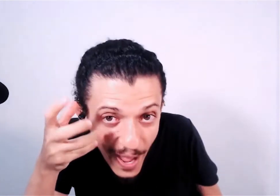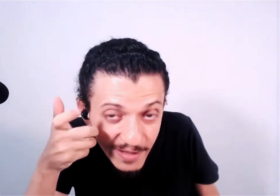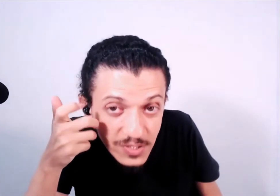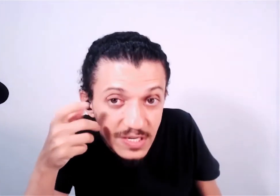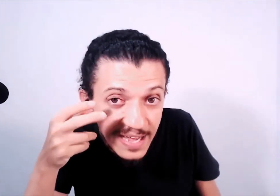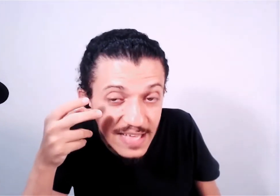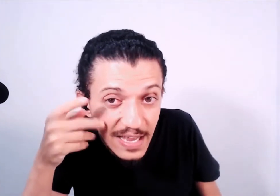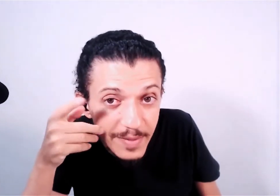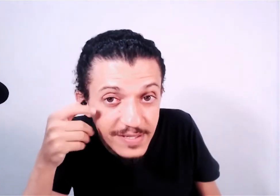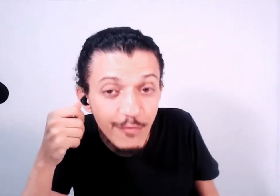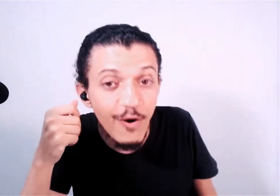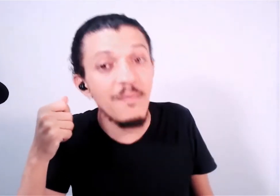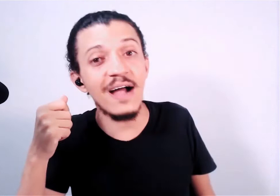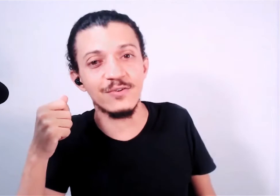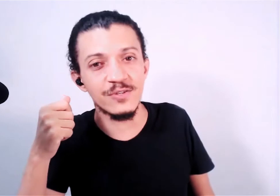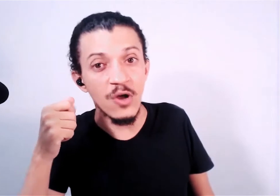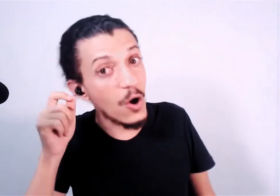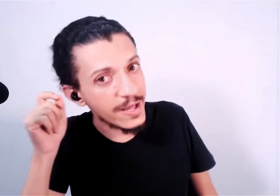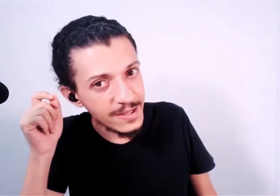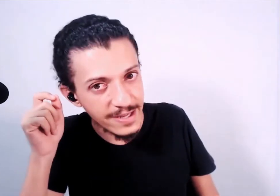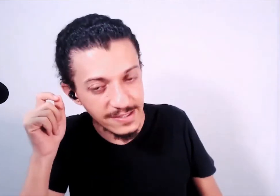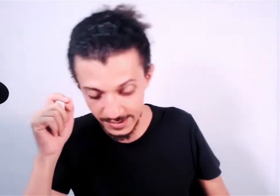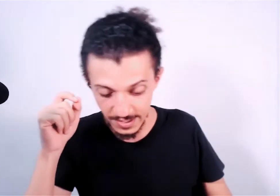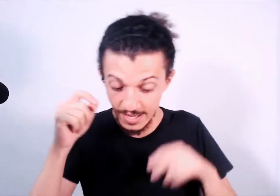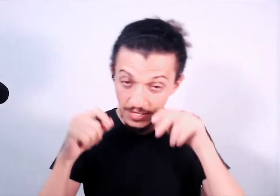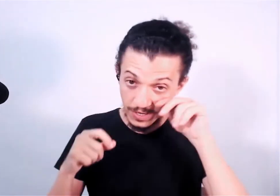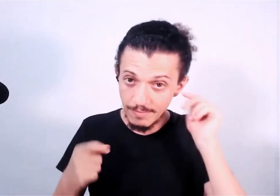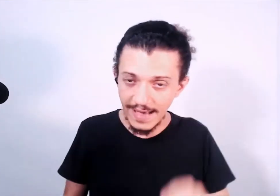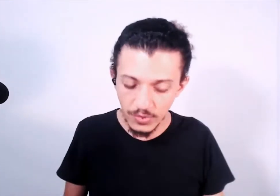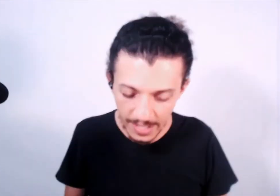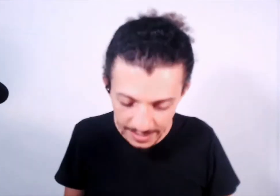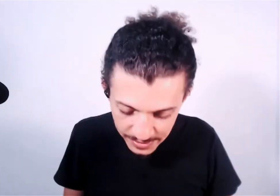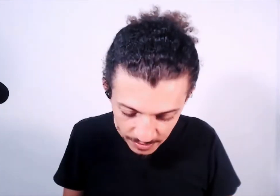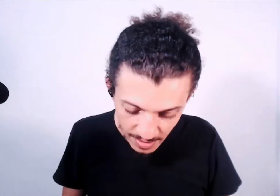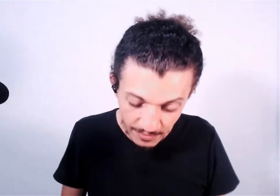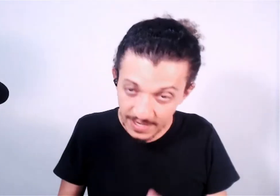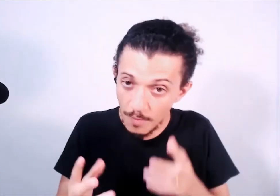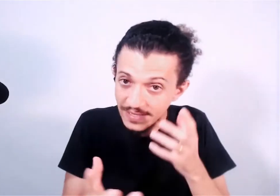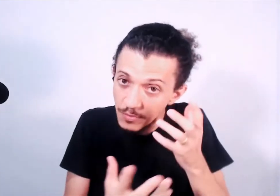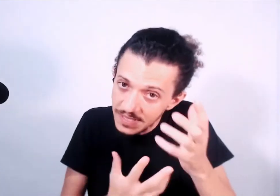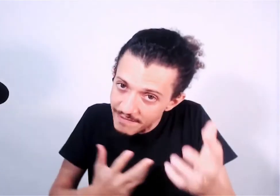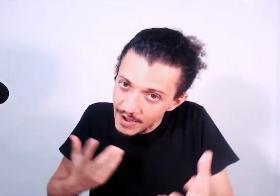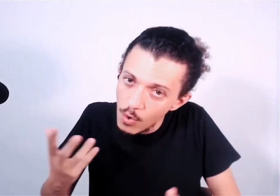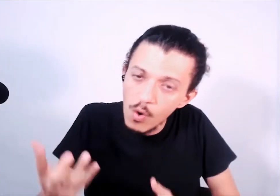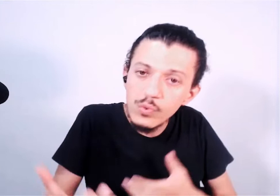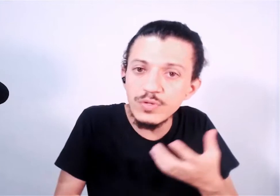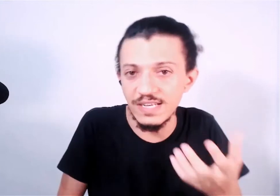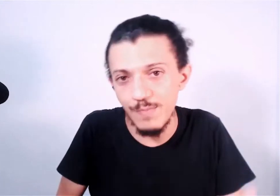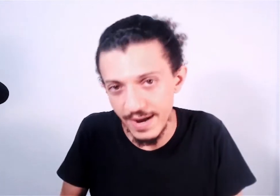que os sinais da Libras são formados. Olha que interessante. Só que mais do que isso, você começa a observar outros